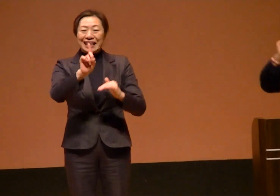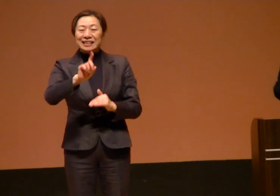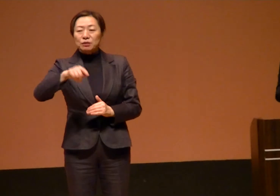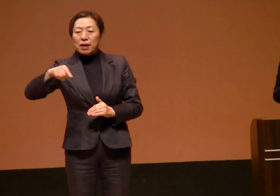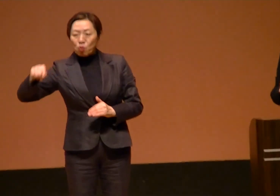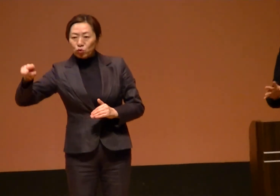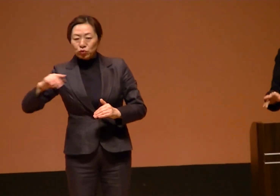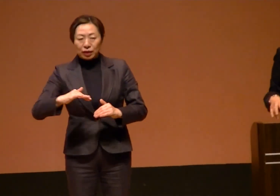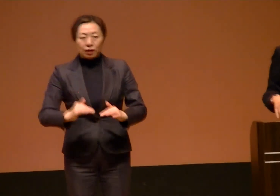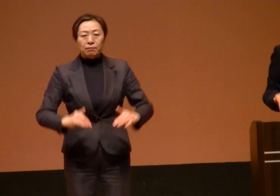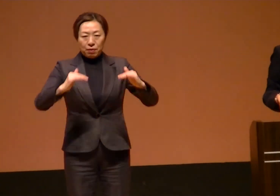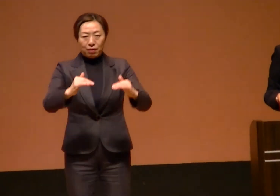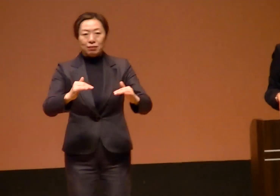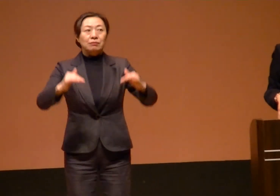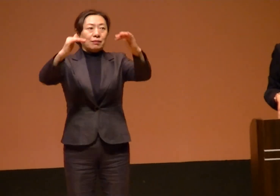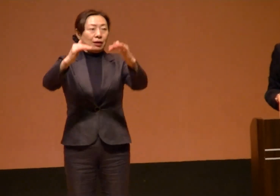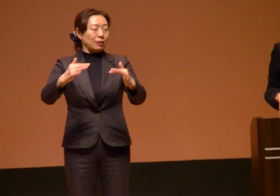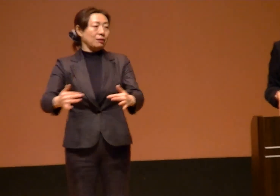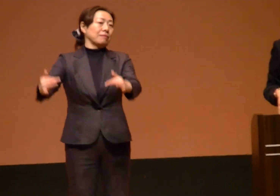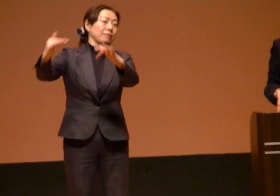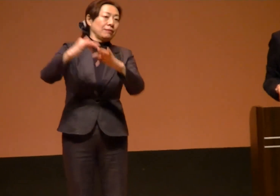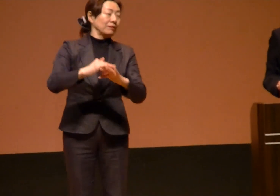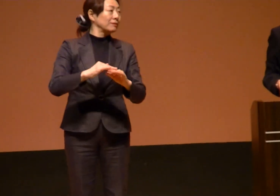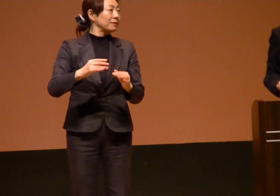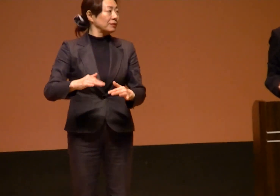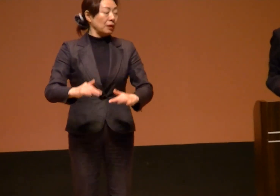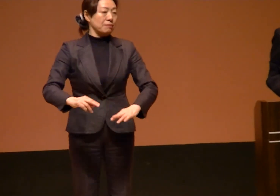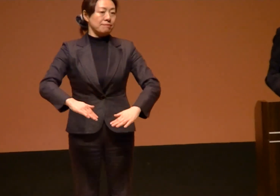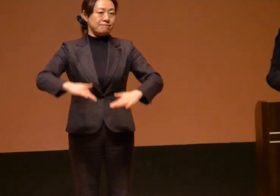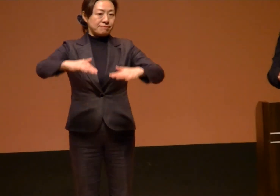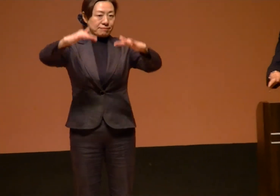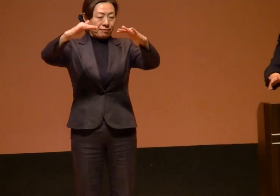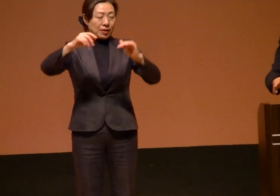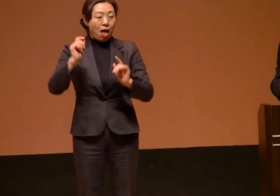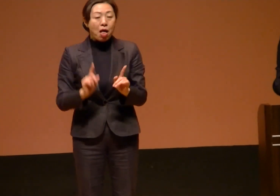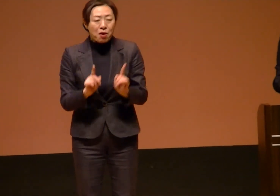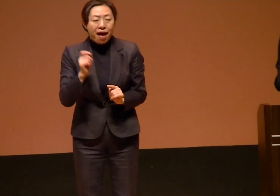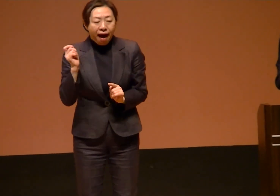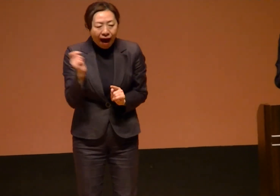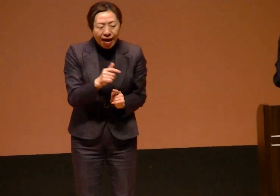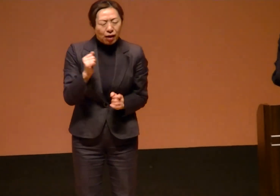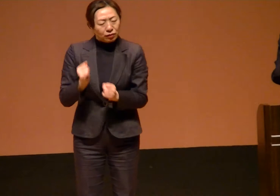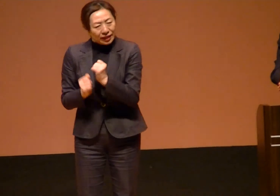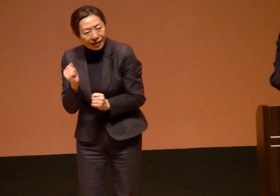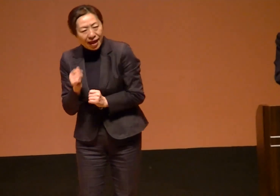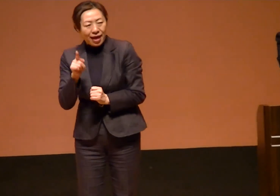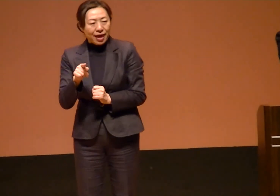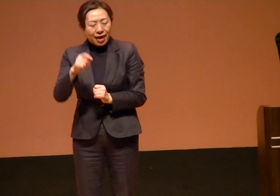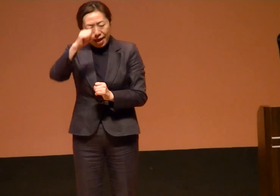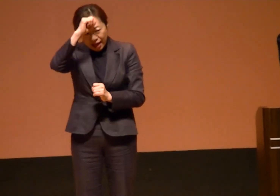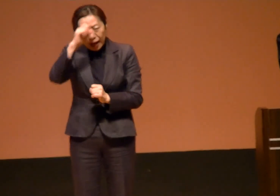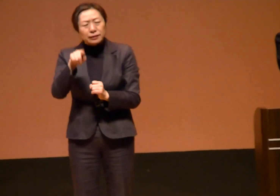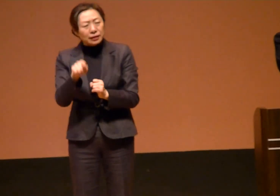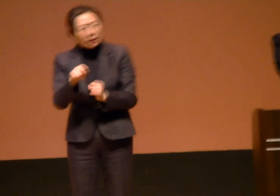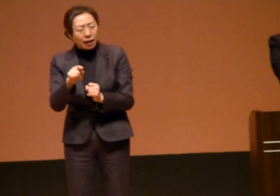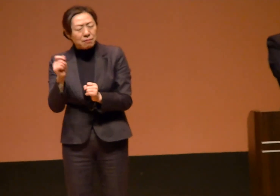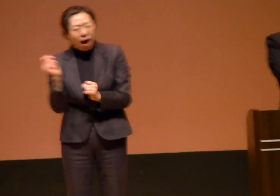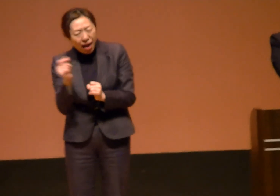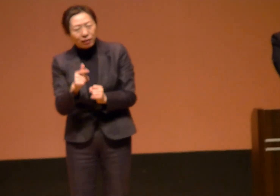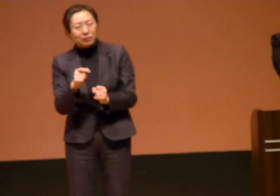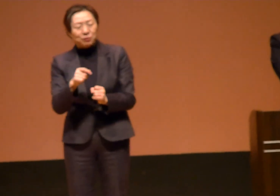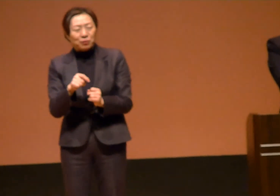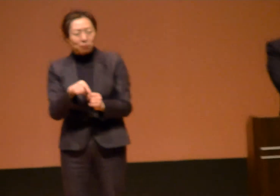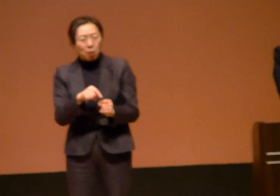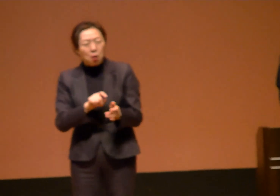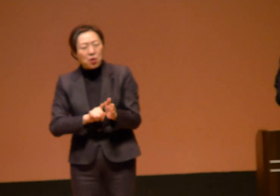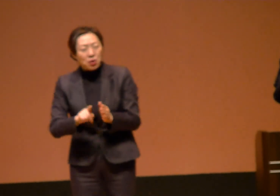きて、わーもうこれ3階上げろ、早い早い、それから早く逃げて、患者さんは申し訳ないけど患者さんより2人の命だからってこと